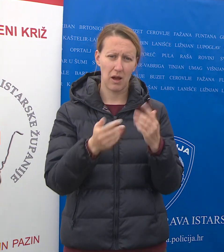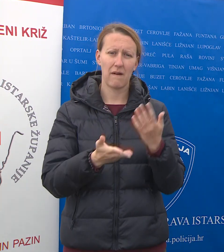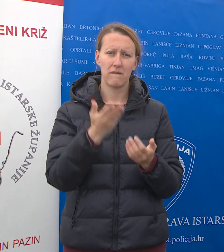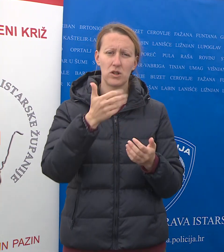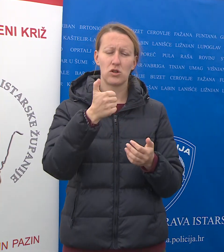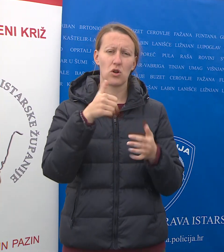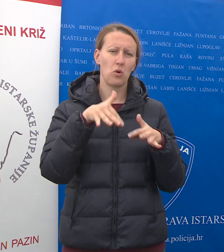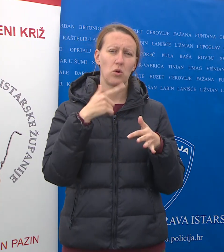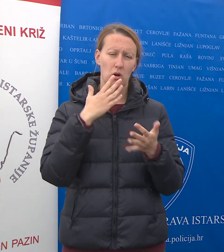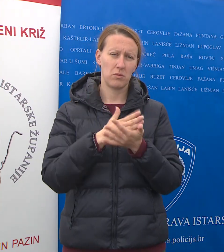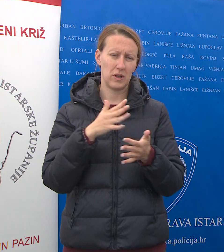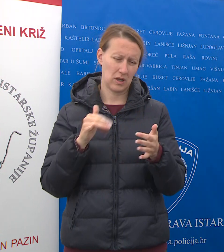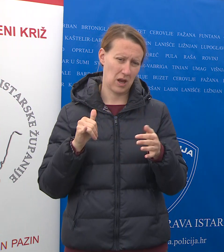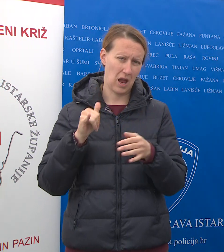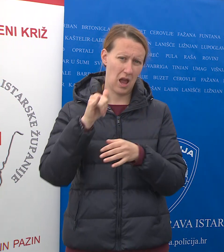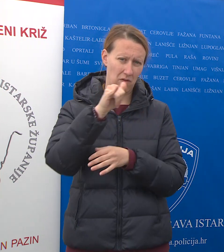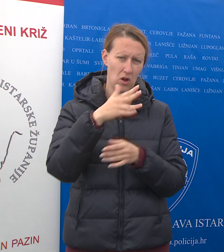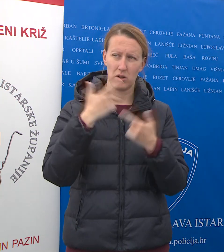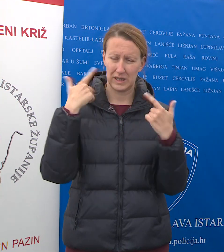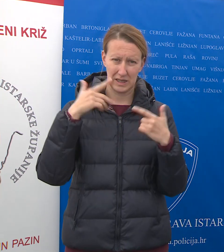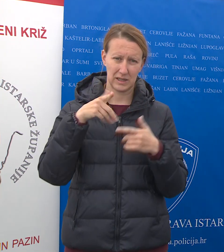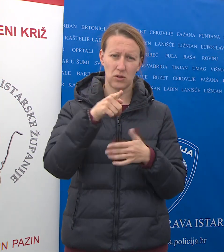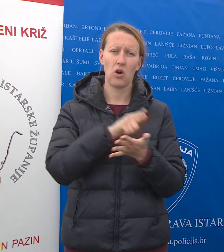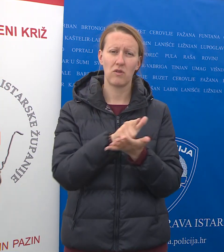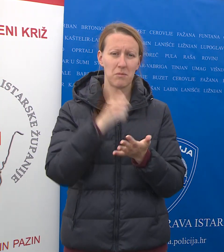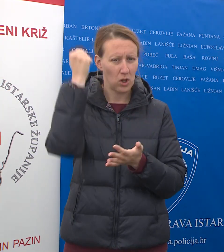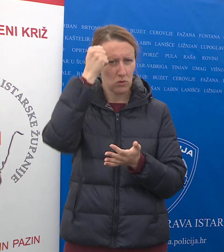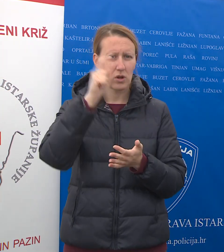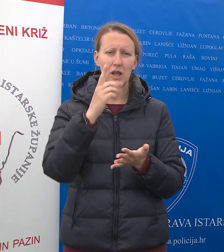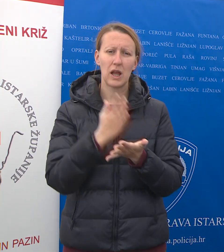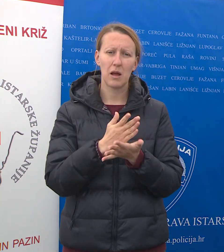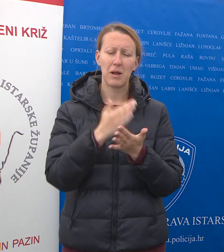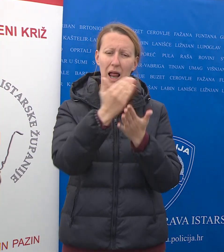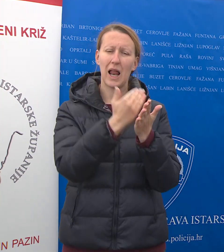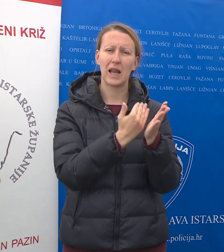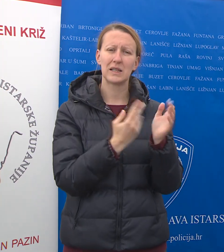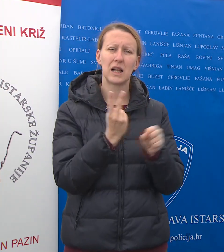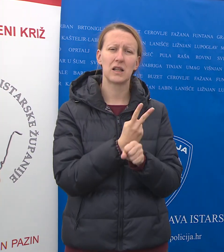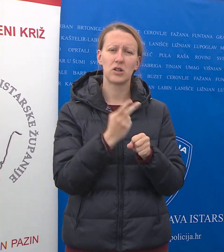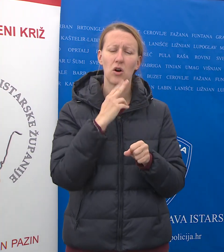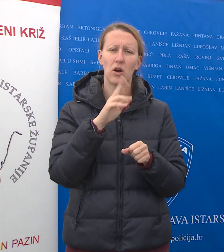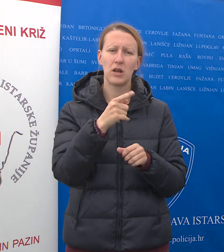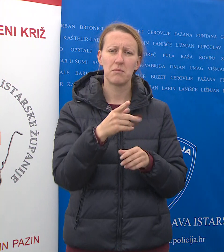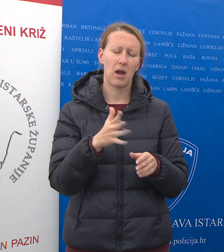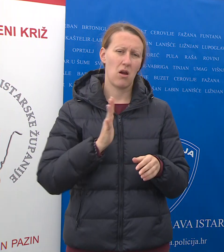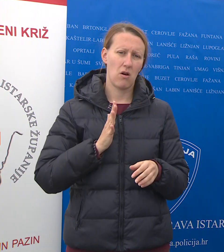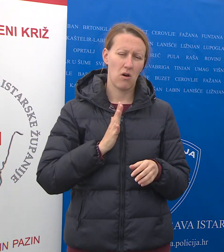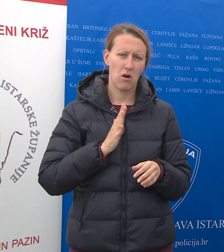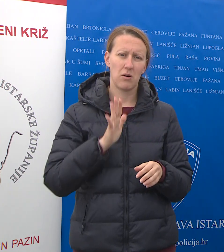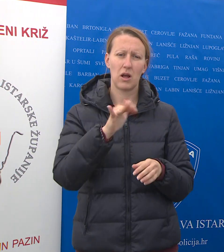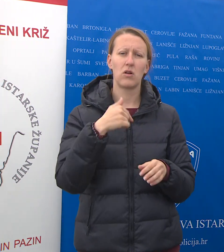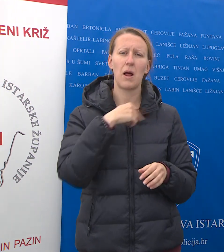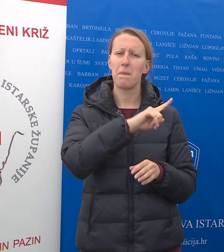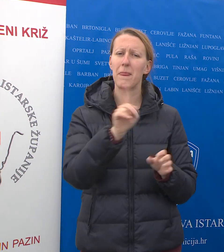više stotina ljudi koji su bili na izletu, u to vrijeme Turska nije bila na listi zemalja koje predstavljaju rizik. Tako